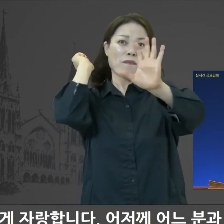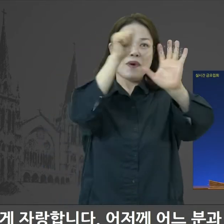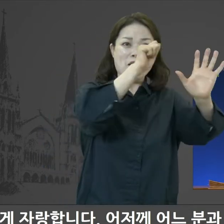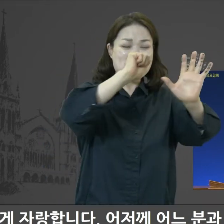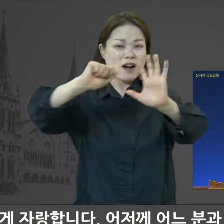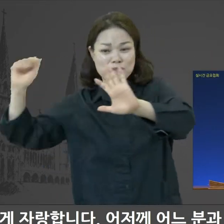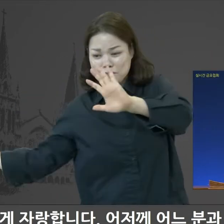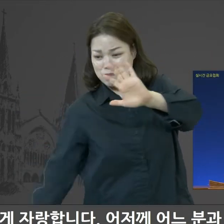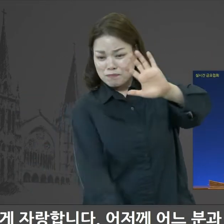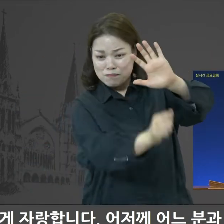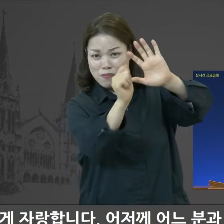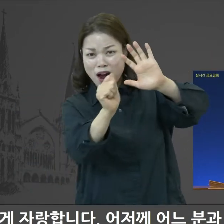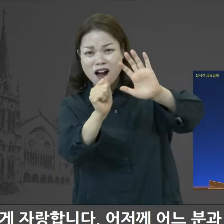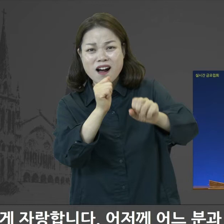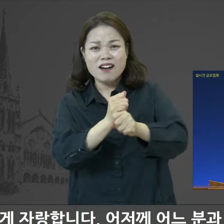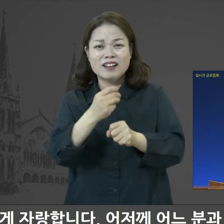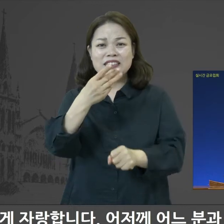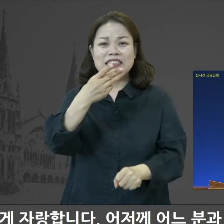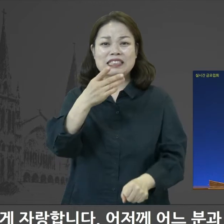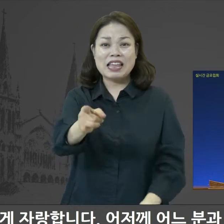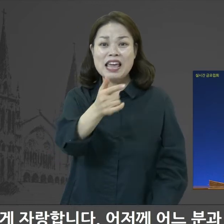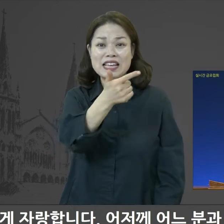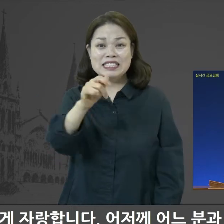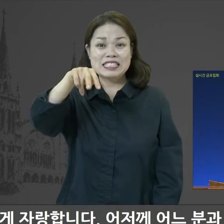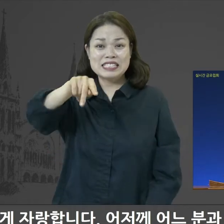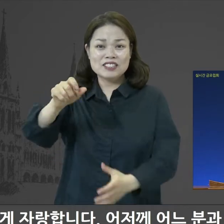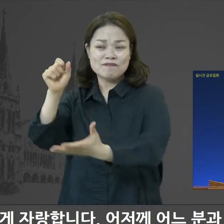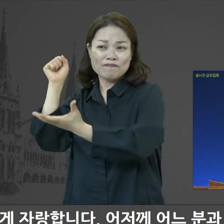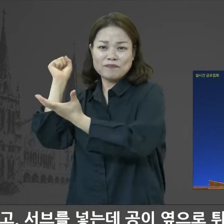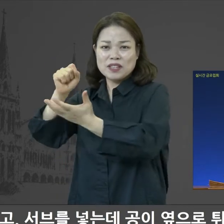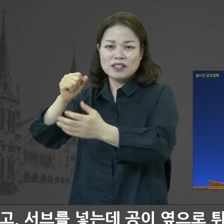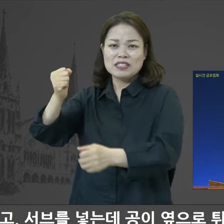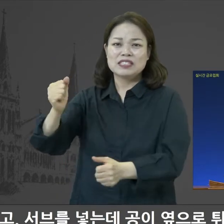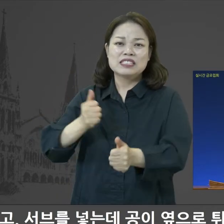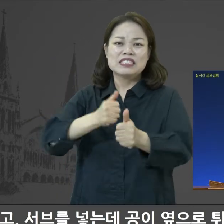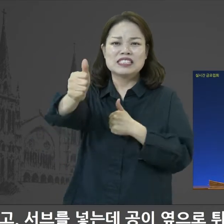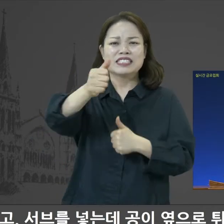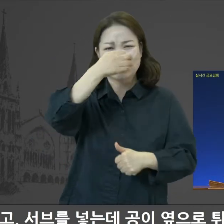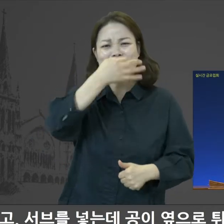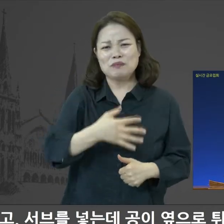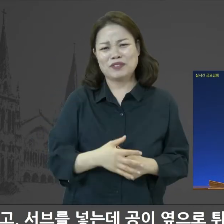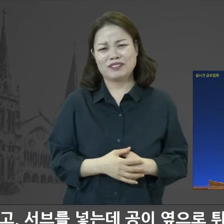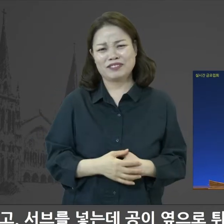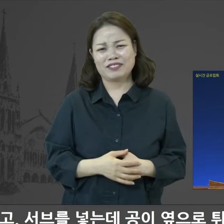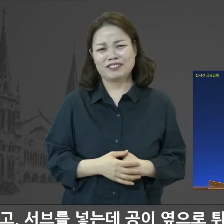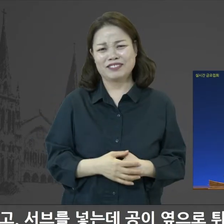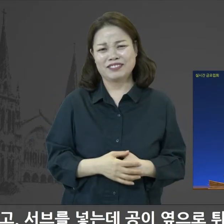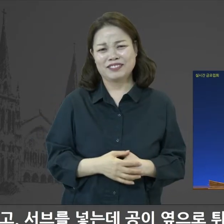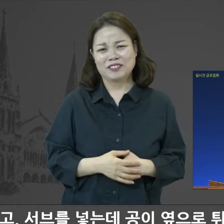치고 난리를. 와, 정말 잘 치더라고. 내가 그 사람이 이기느라고 힘들었어.